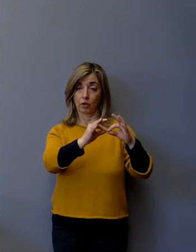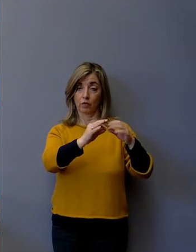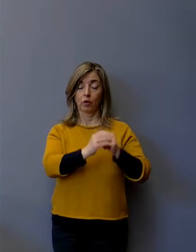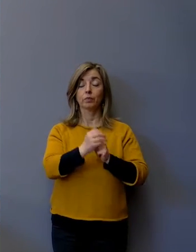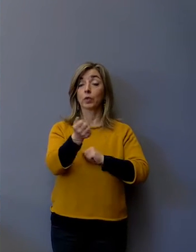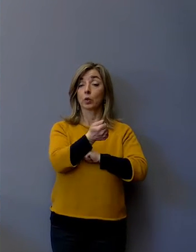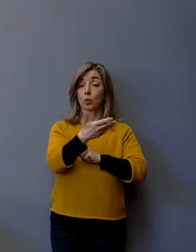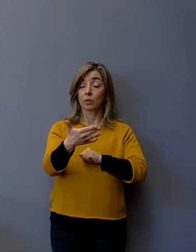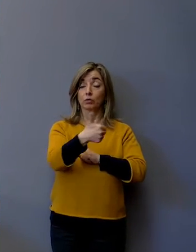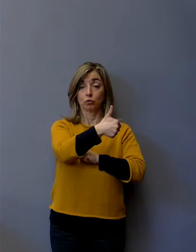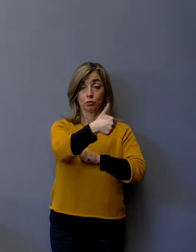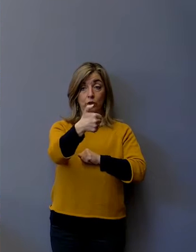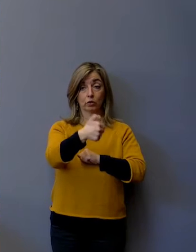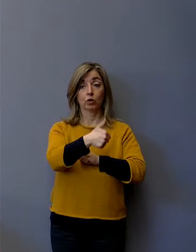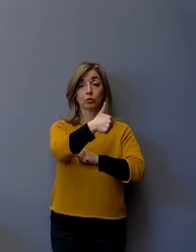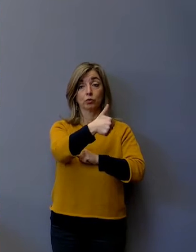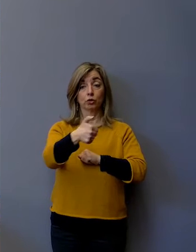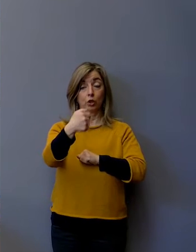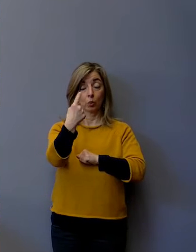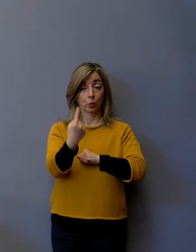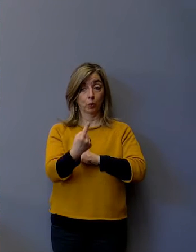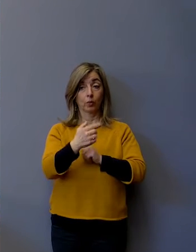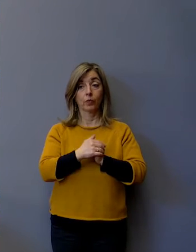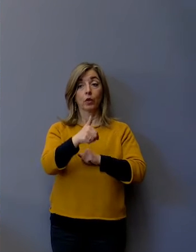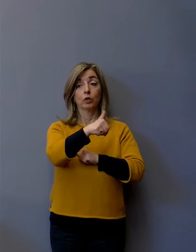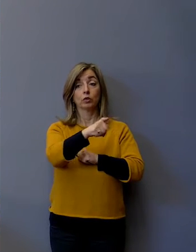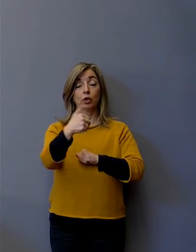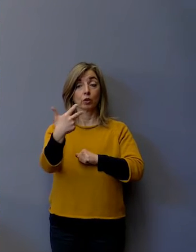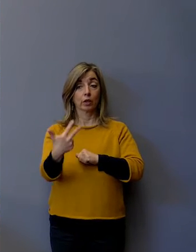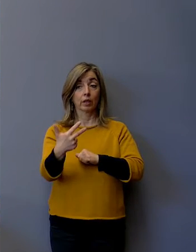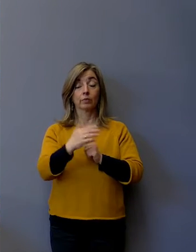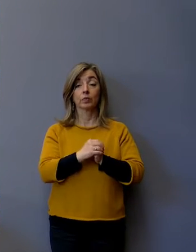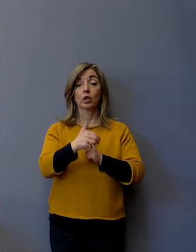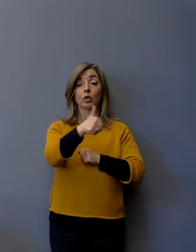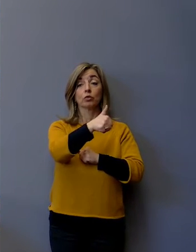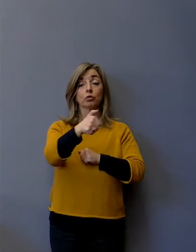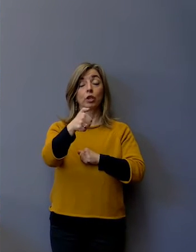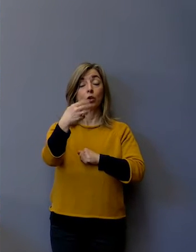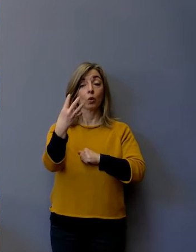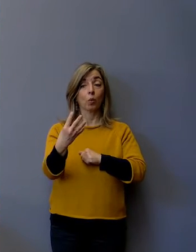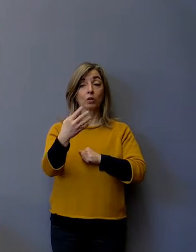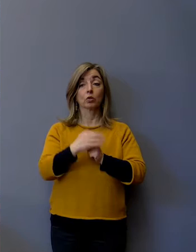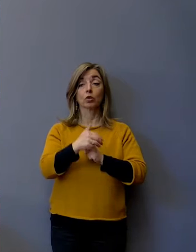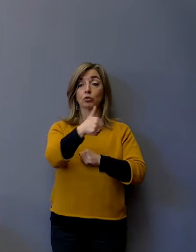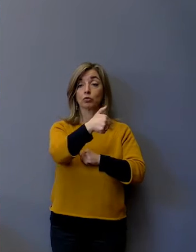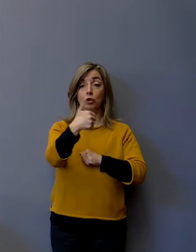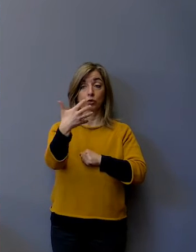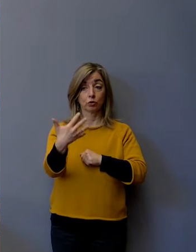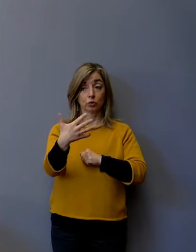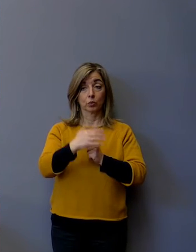100 101 103 104 105